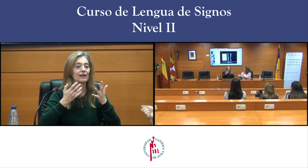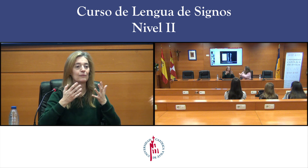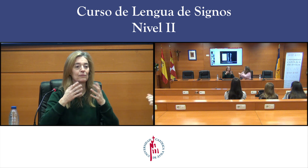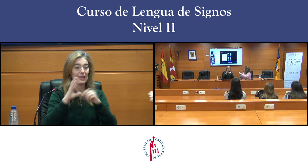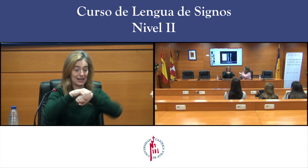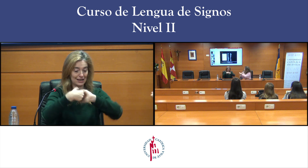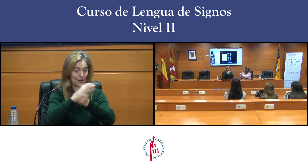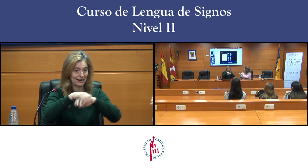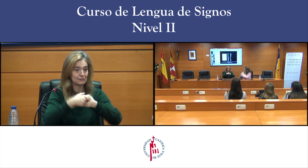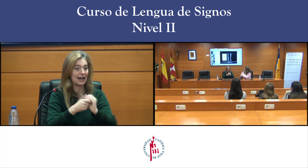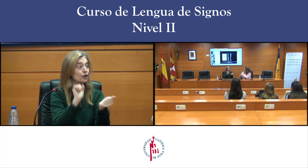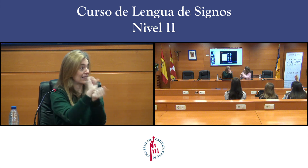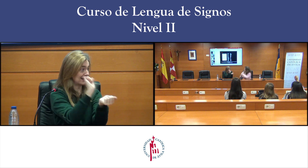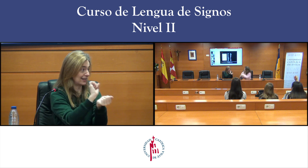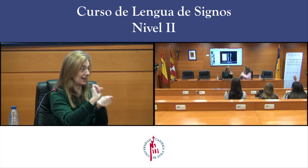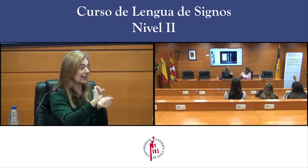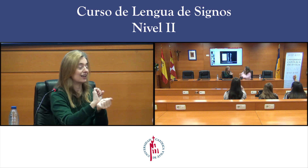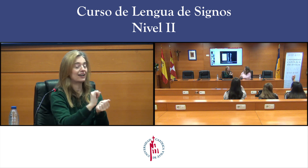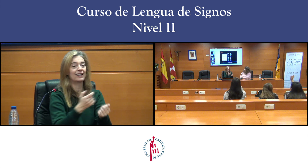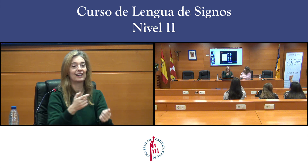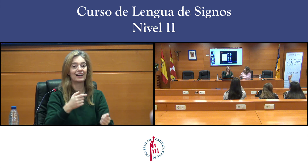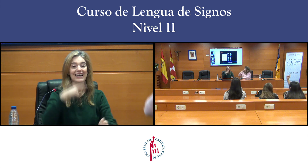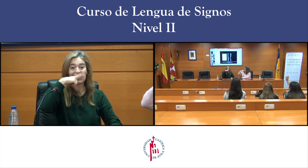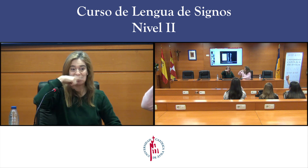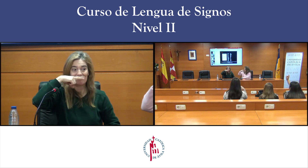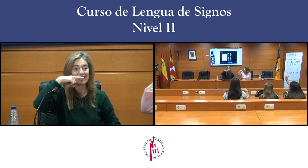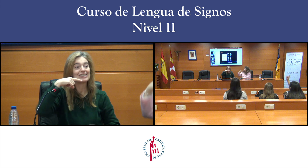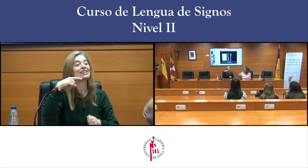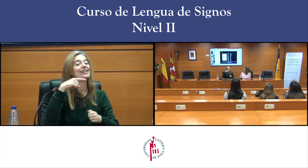detener lavar la mano los dientes